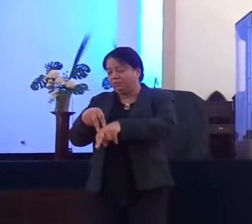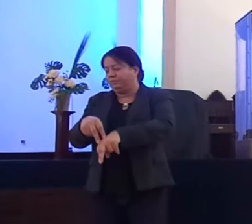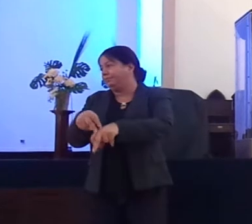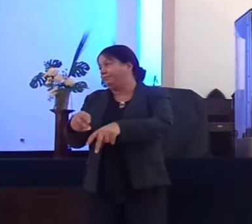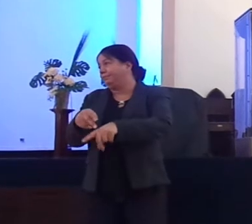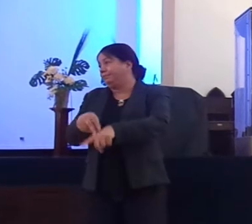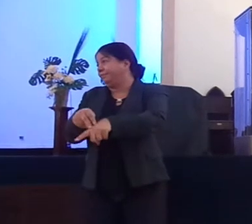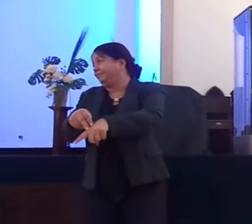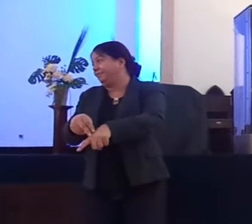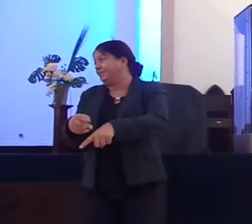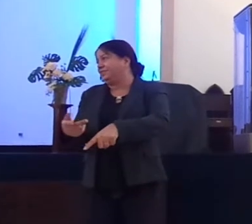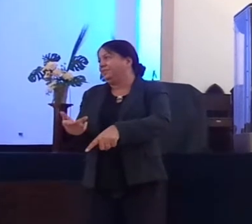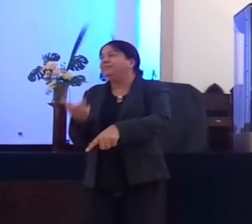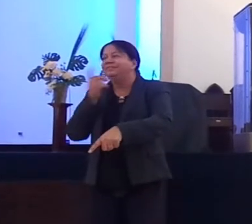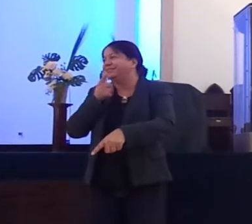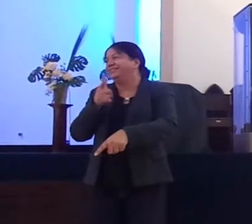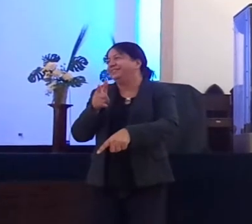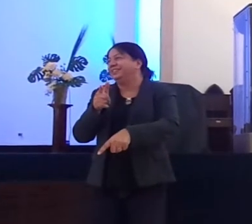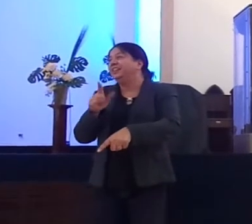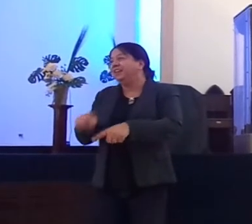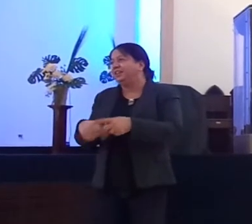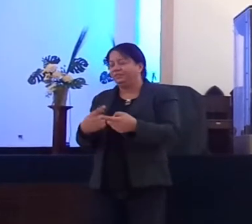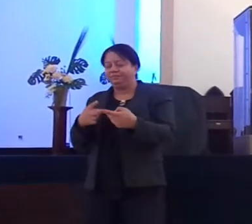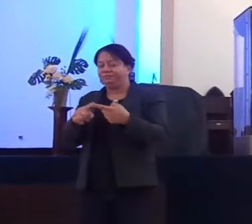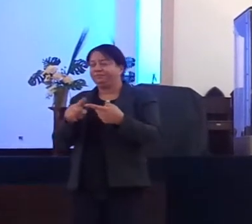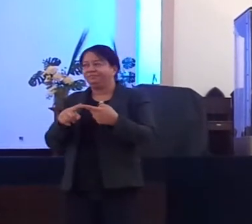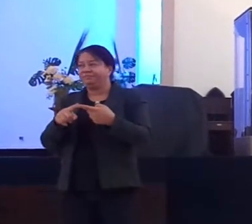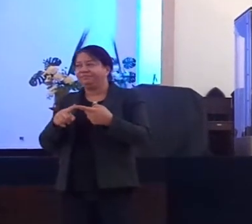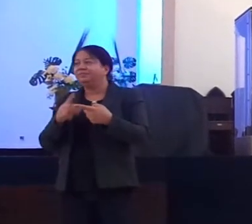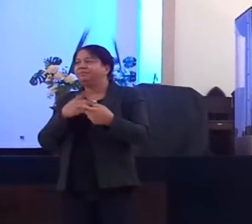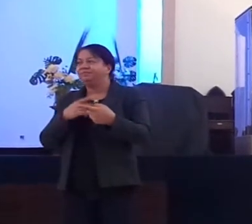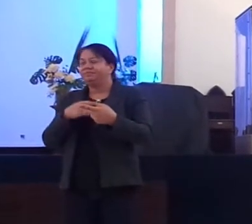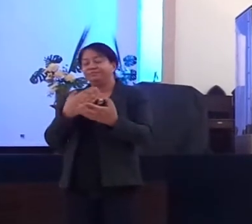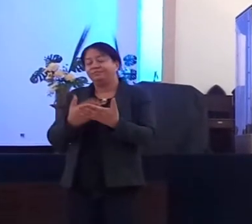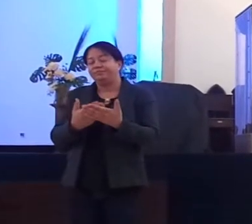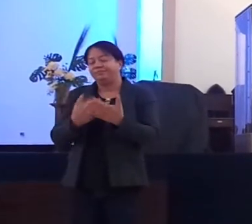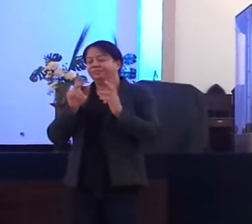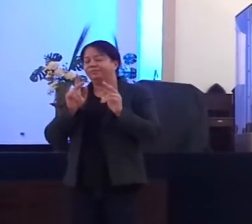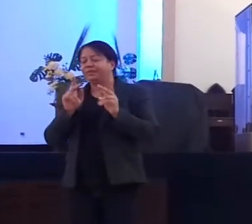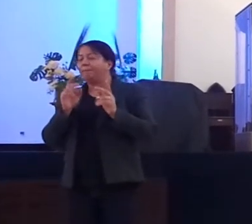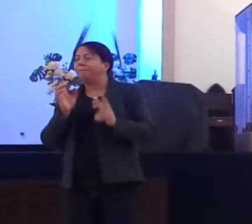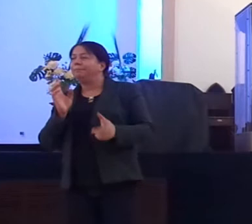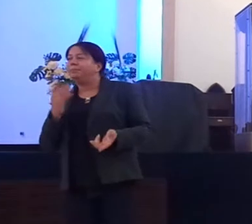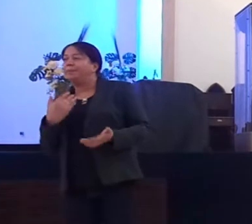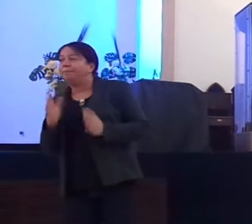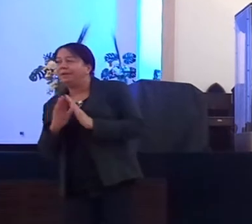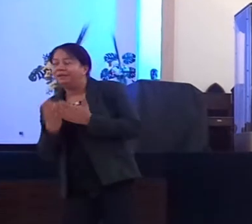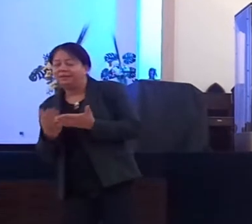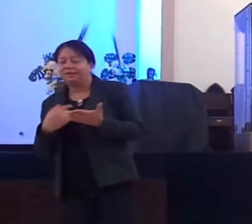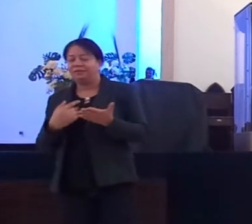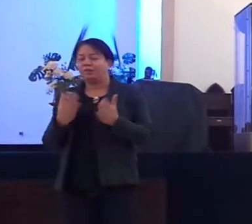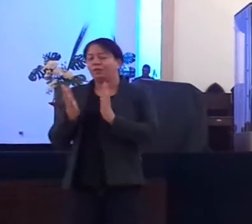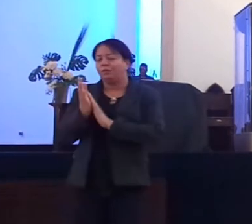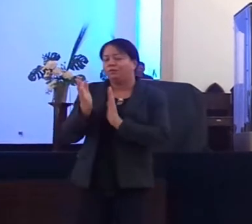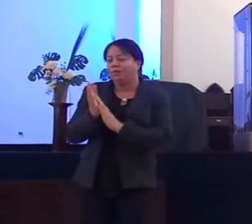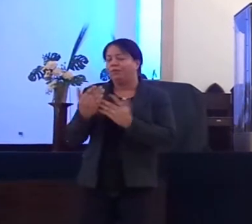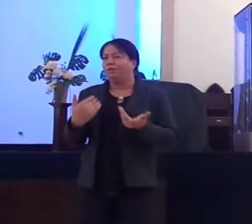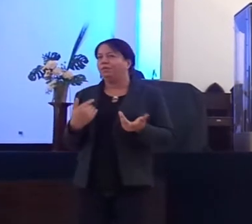Atos de piedade, o estudo da palavra, a oração, o louvor, o quebrantamento, a